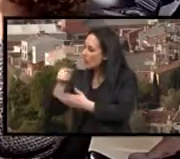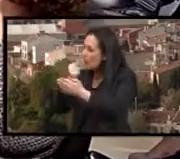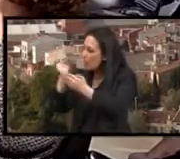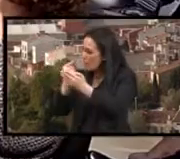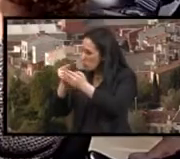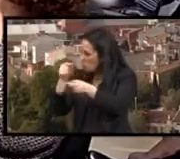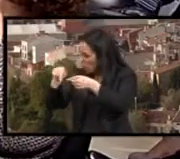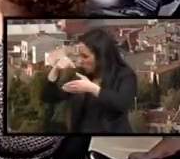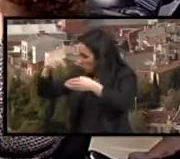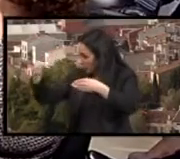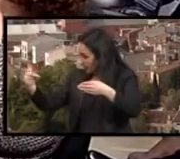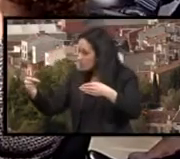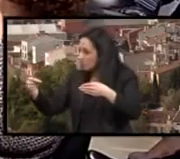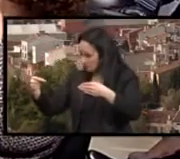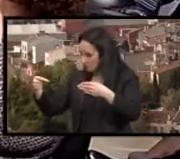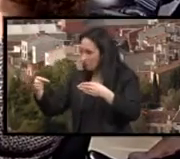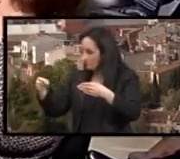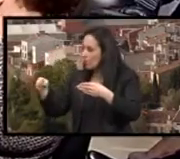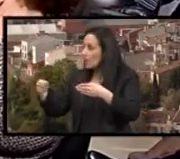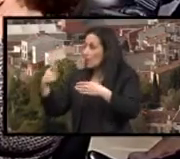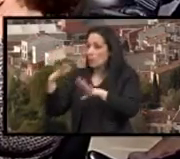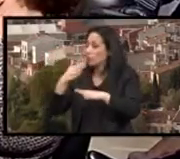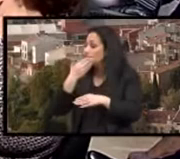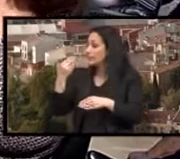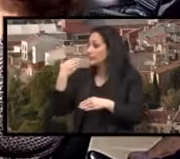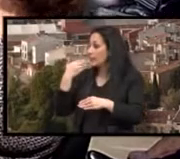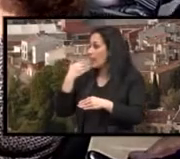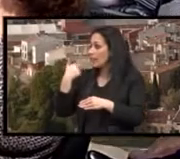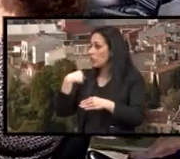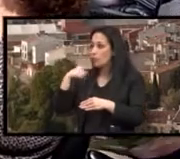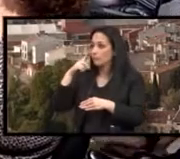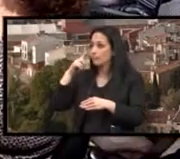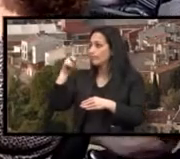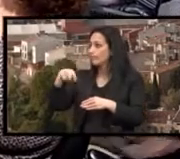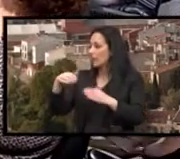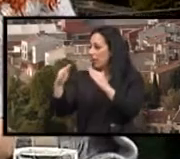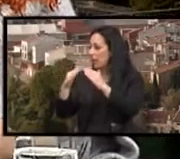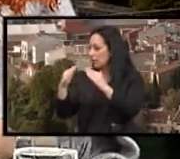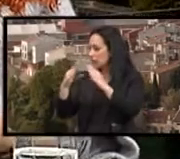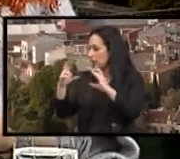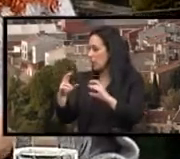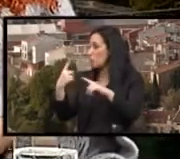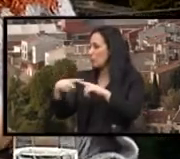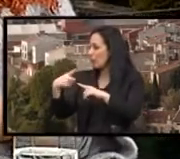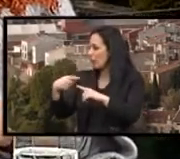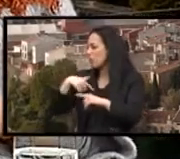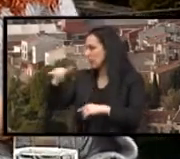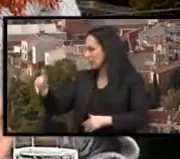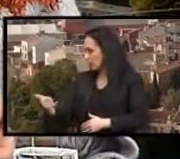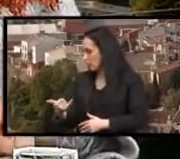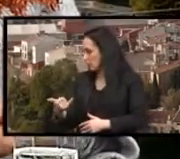casa, perquè durant el dia encara fas alguna cosa, però després, per la tarda, pues, estic cansada. Llavors, per la tarda,